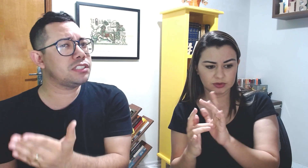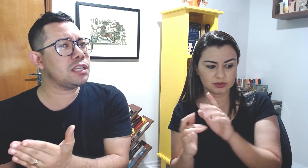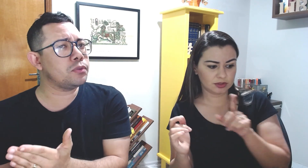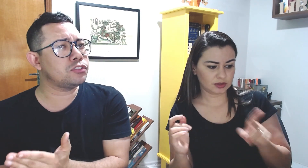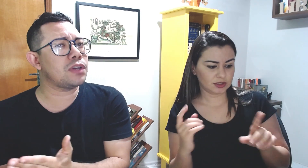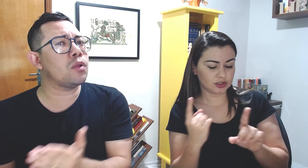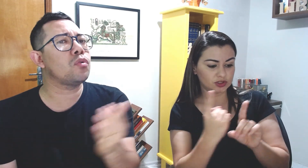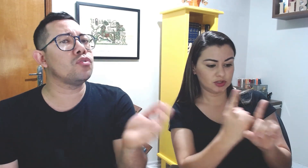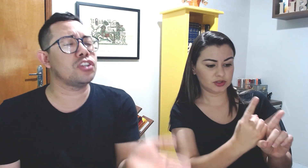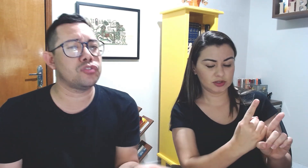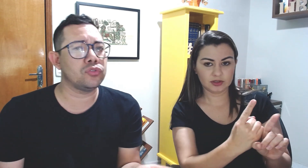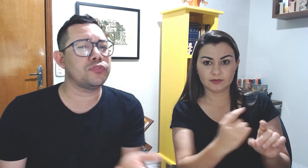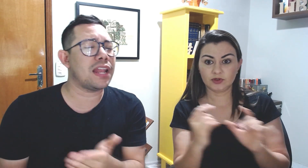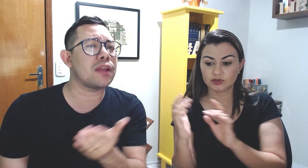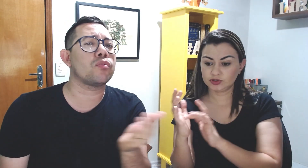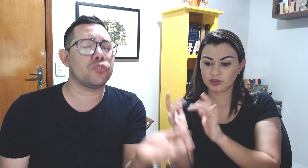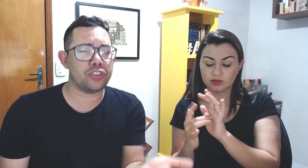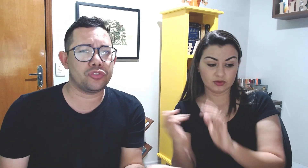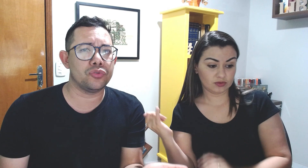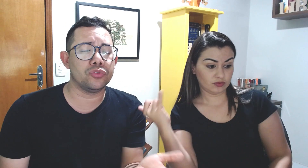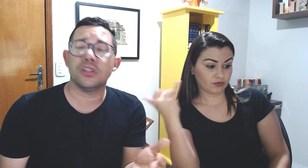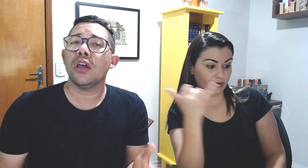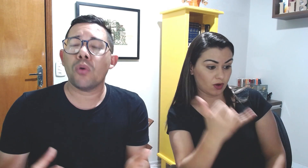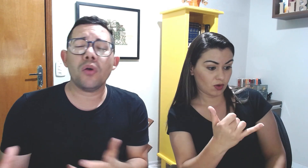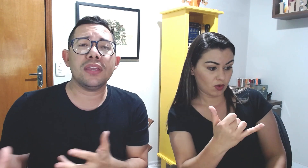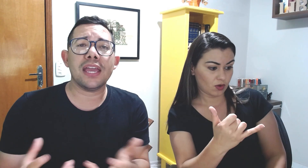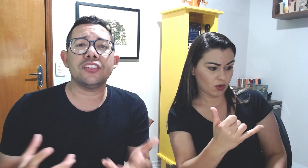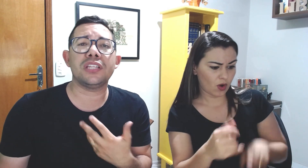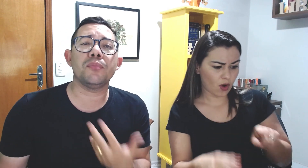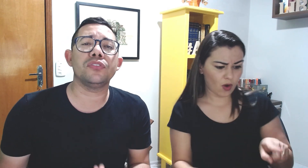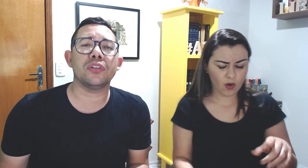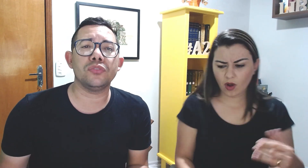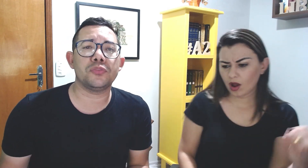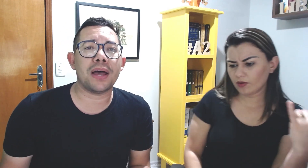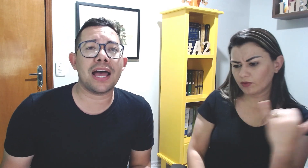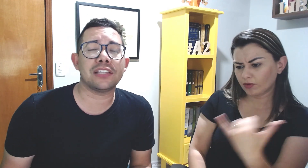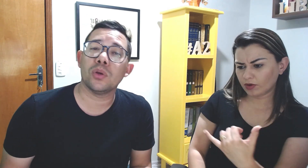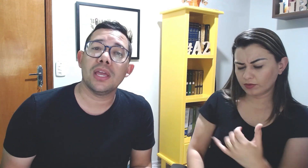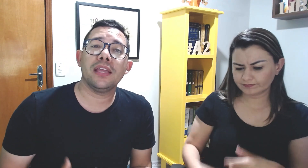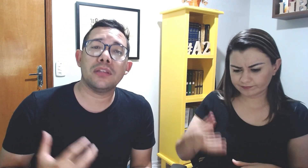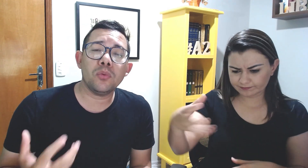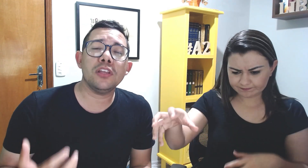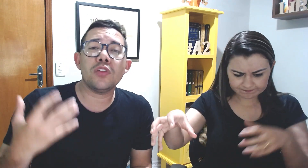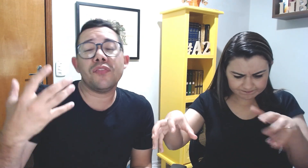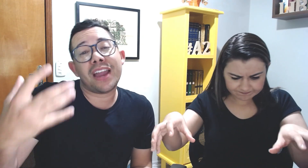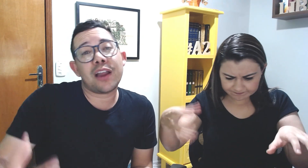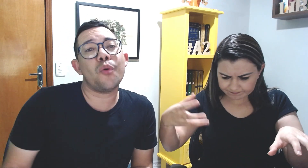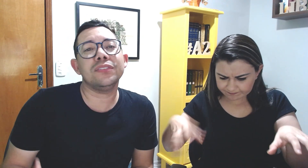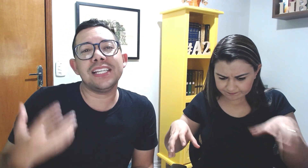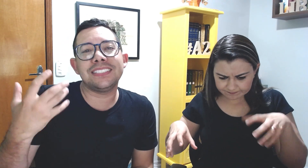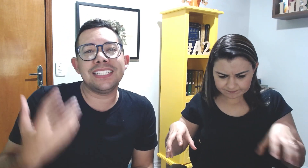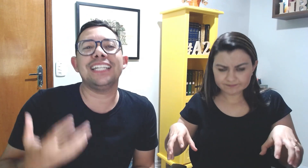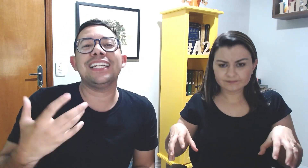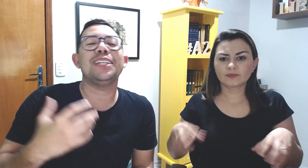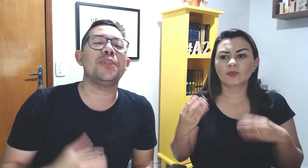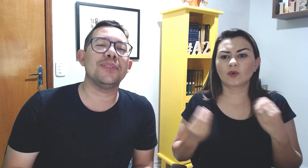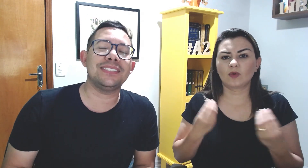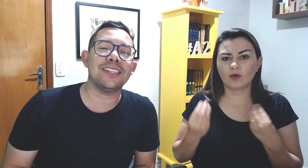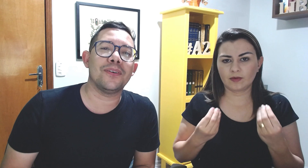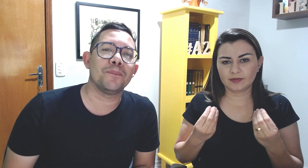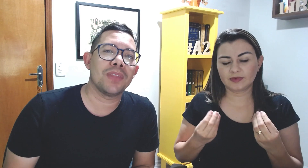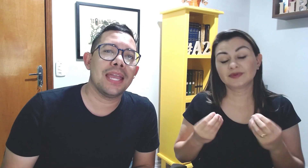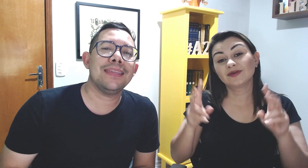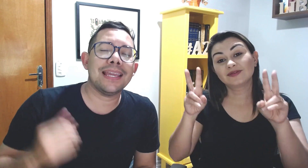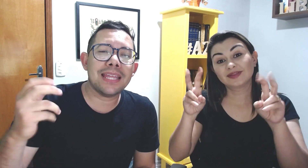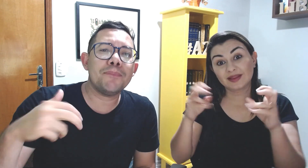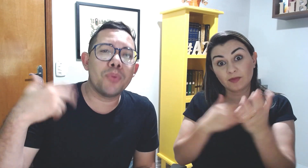os discípulos falaram com Jesus, qual que é a distribuição de espaço. Então, isso aí vai acontecer na